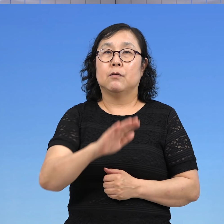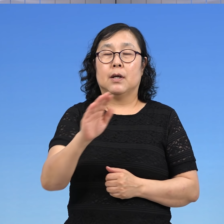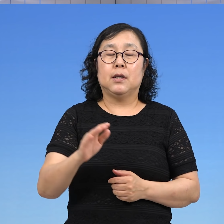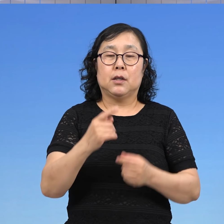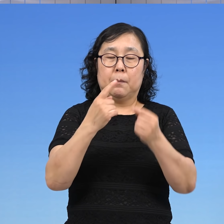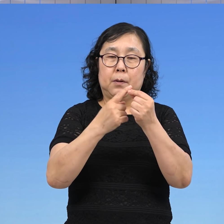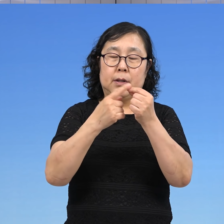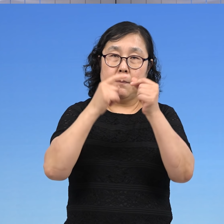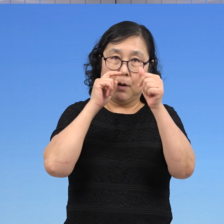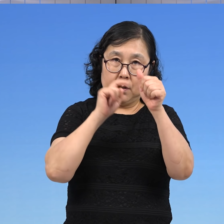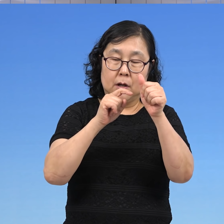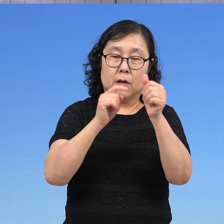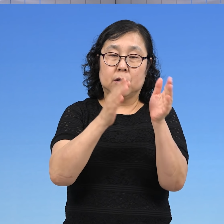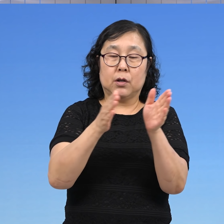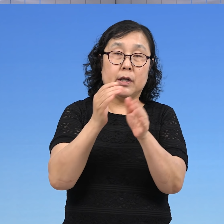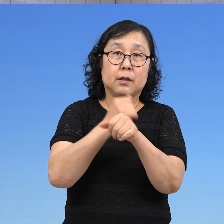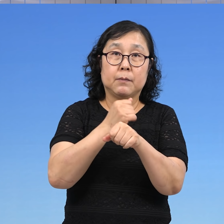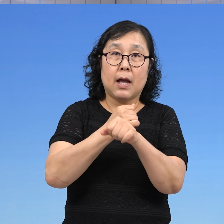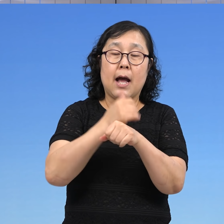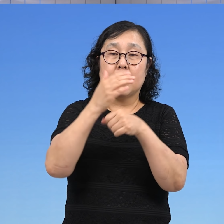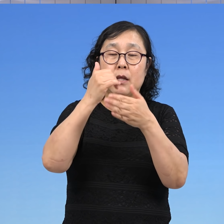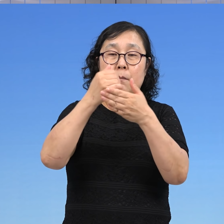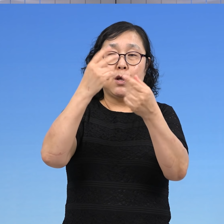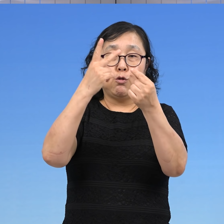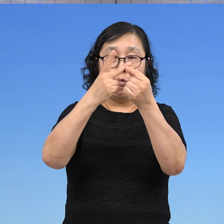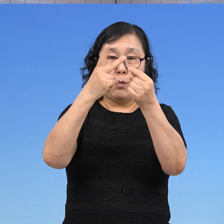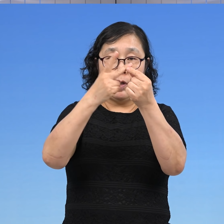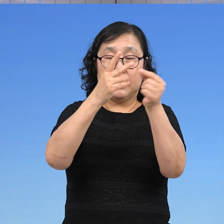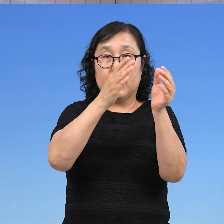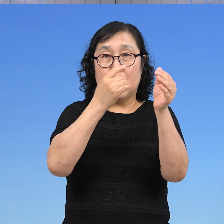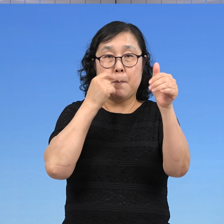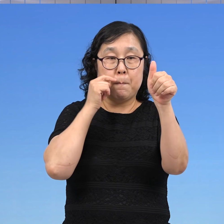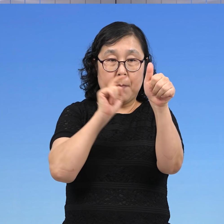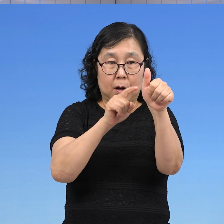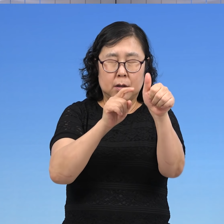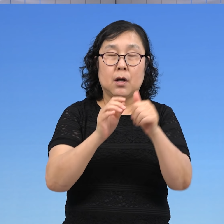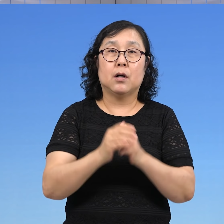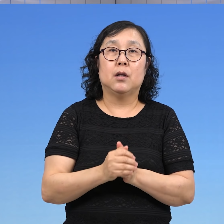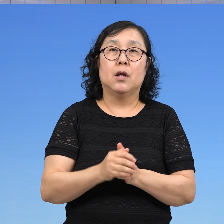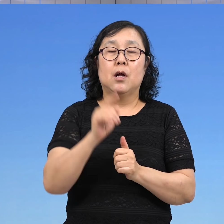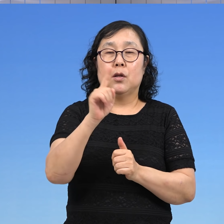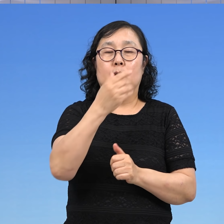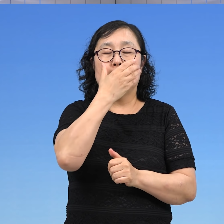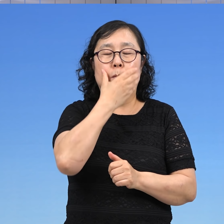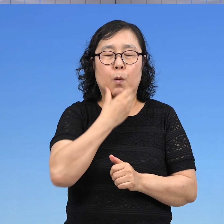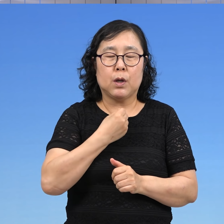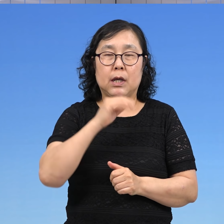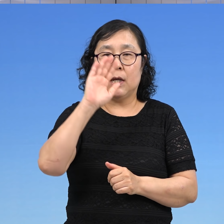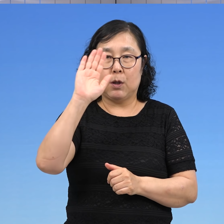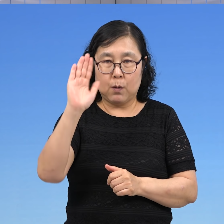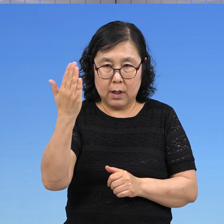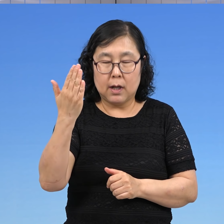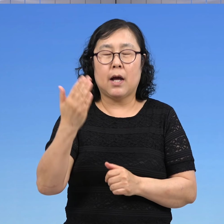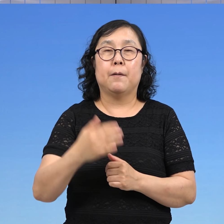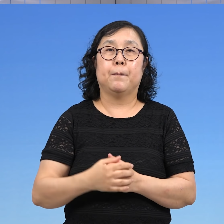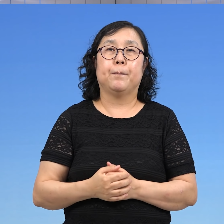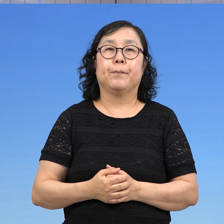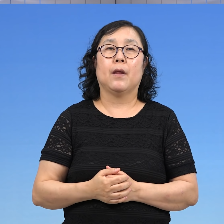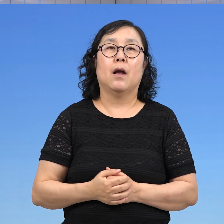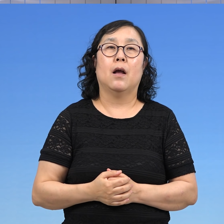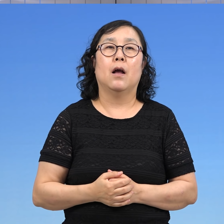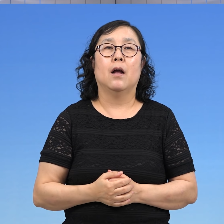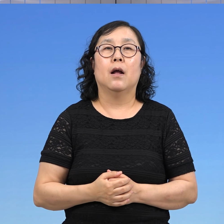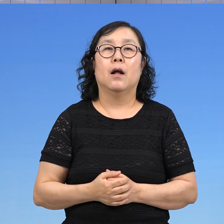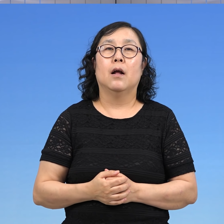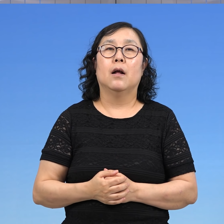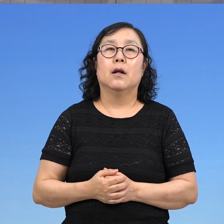명령을 좀 정렬을 해 보았고요 그런 다음 하나님의 두 번째 명령은 너는 복이 될지라 자